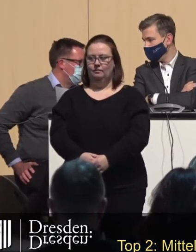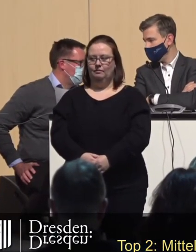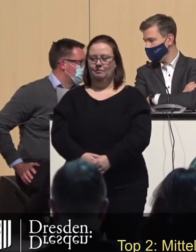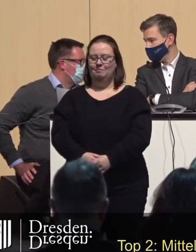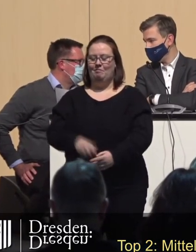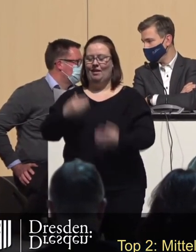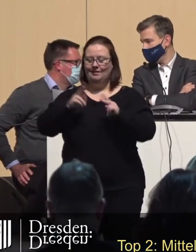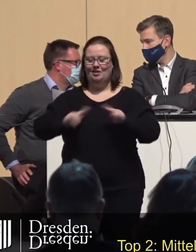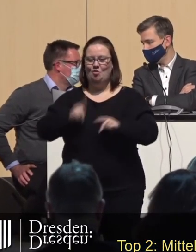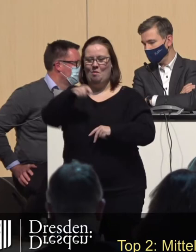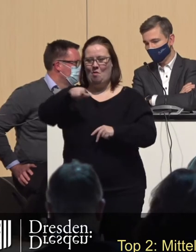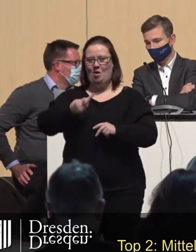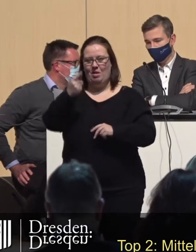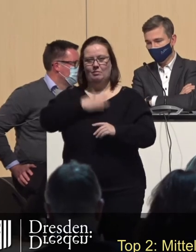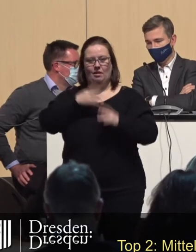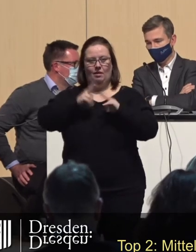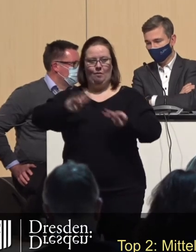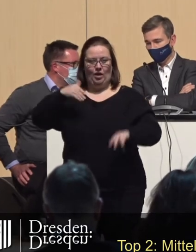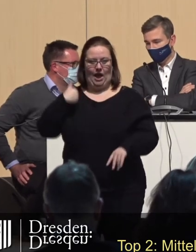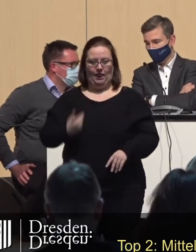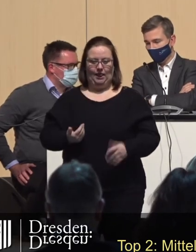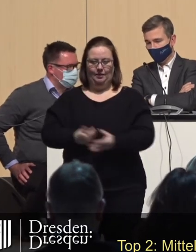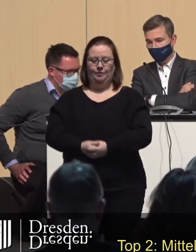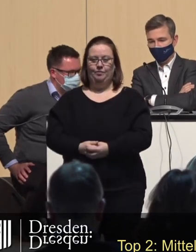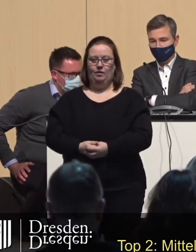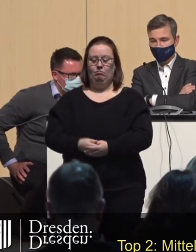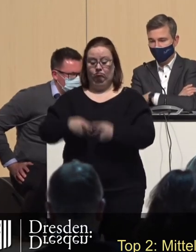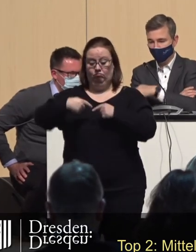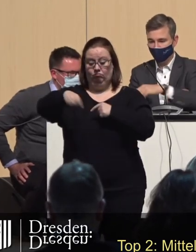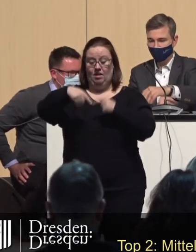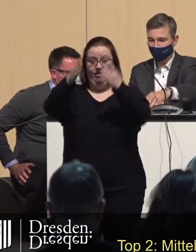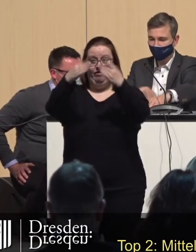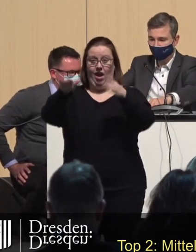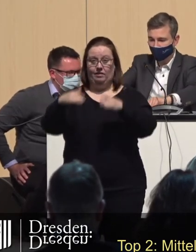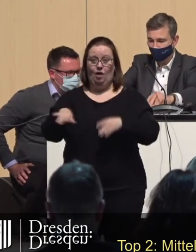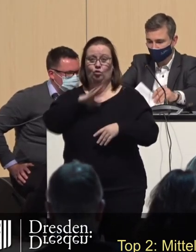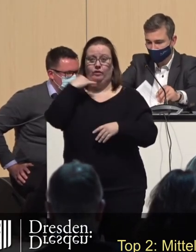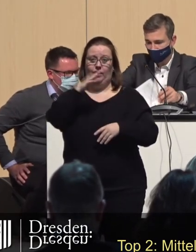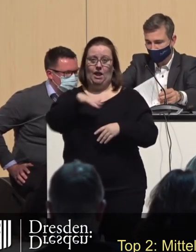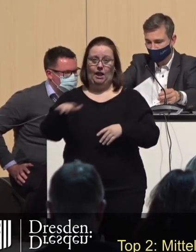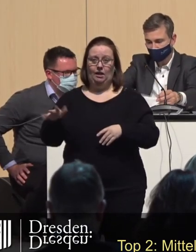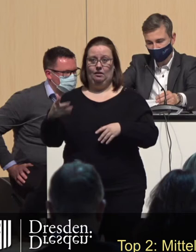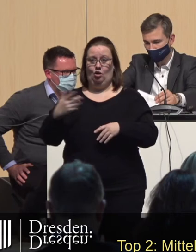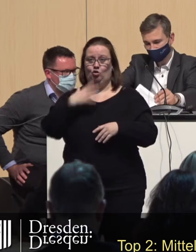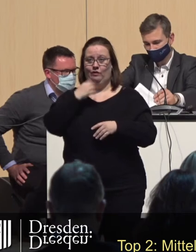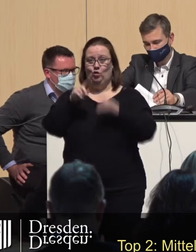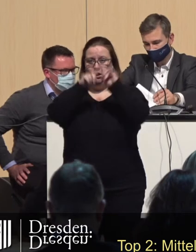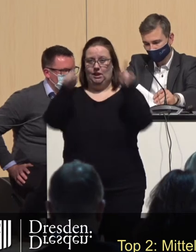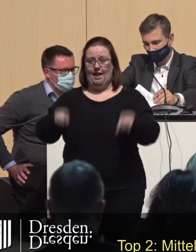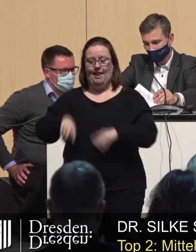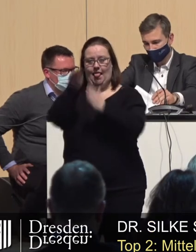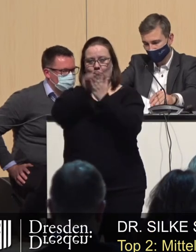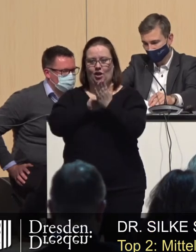Sehr geehrter Herr Oberbürgermeister, meine Damen und Herren, in wenigen Wochen ist Weihnachten und viele Kinder haben sicher schon ihren Wunschzettel